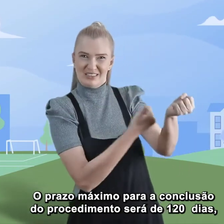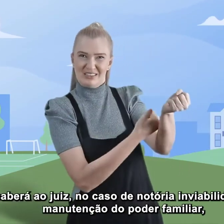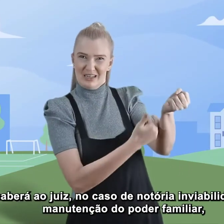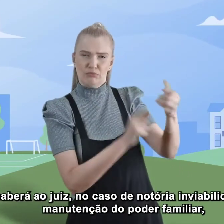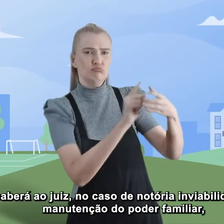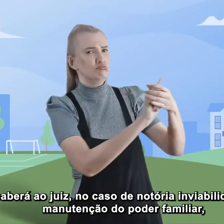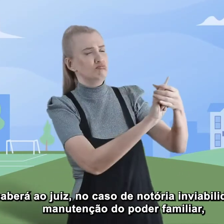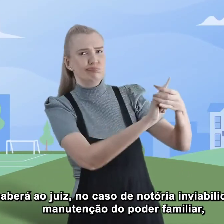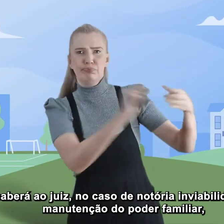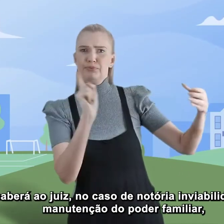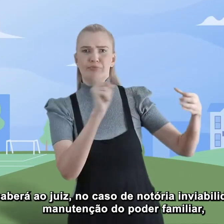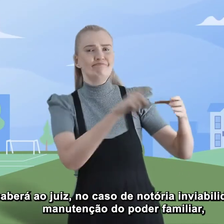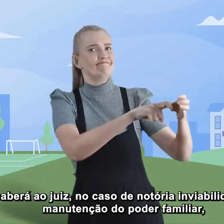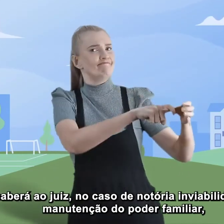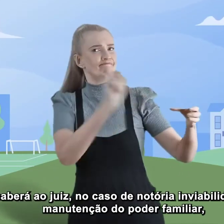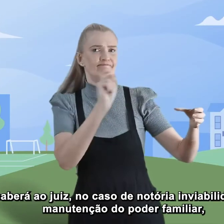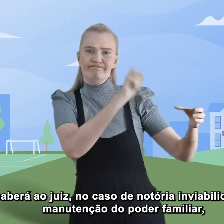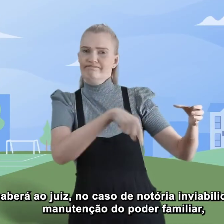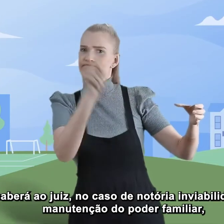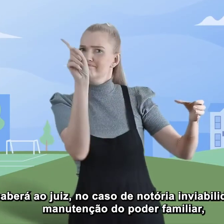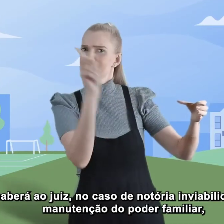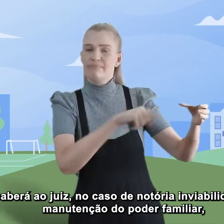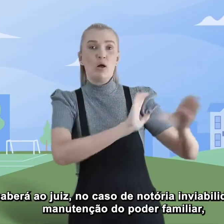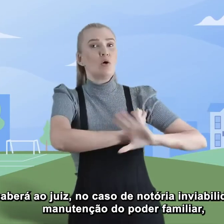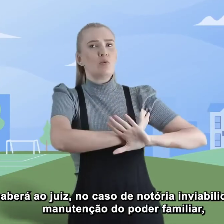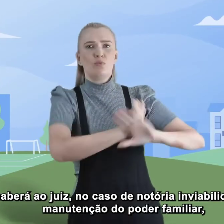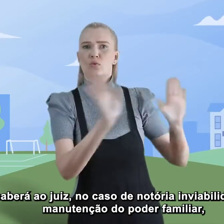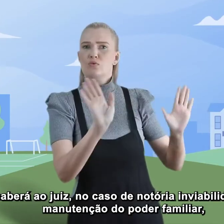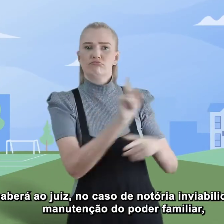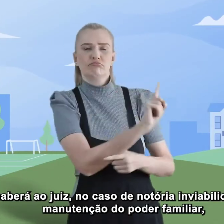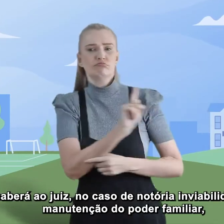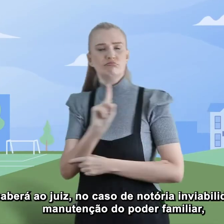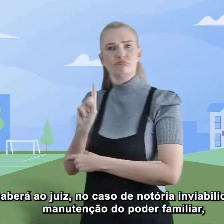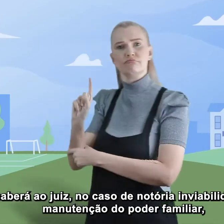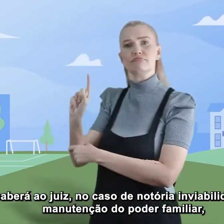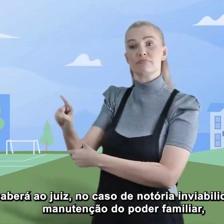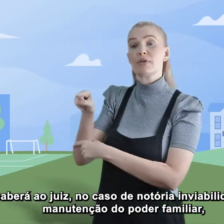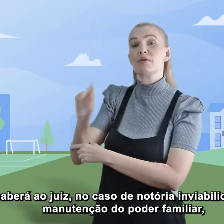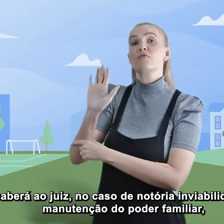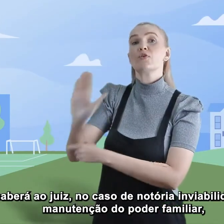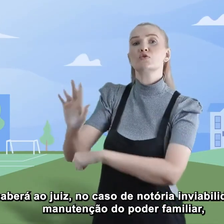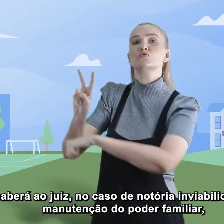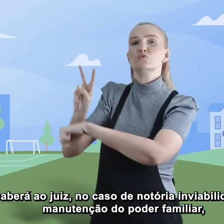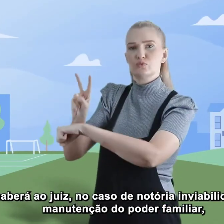e caberá ao juiz, no caso de notória inviabilidade de manutenção do poder familiar,